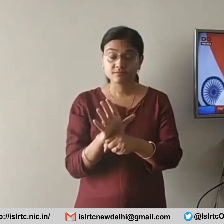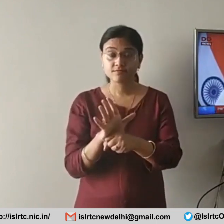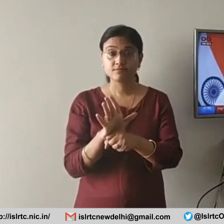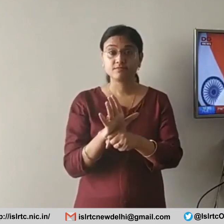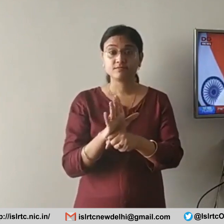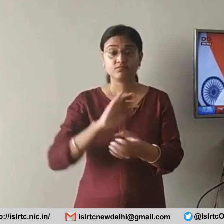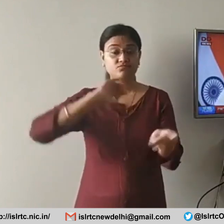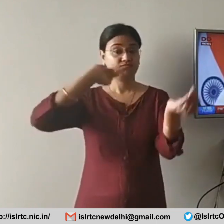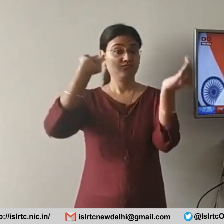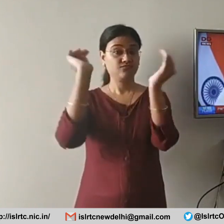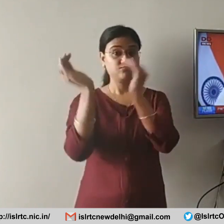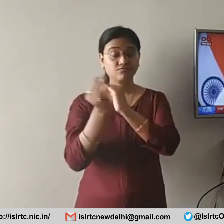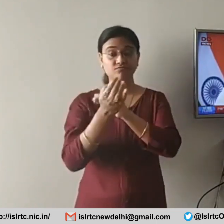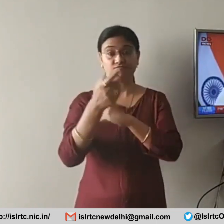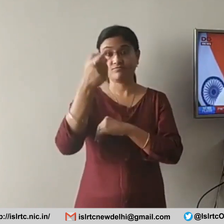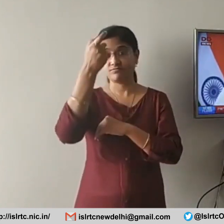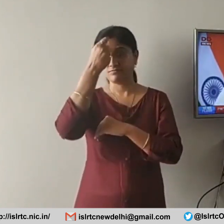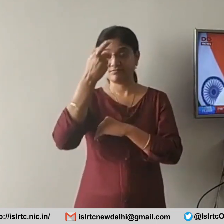वैश्विक महामारी के खिलाफ